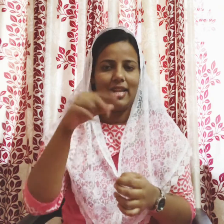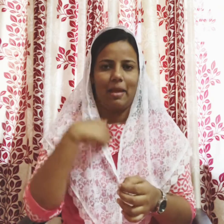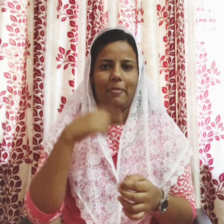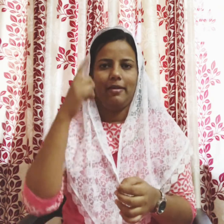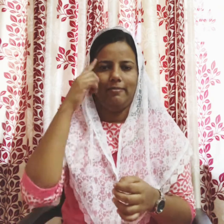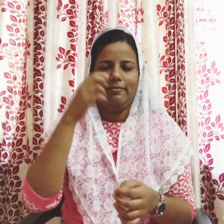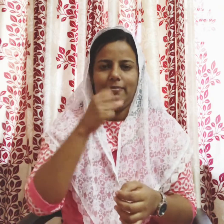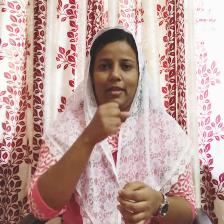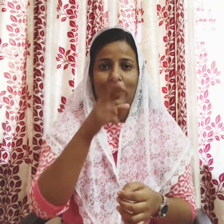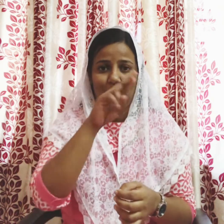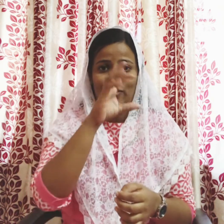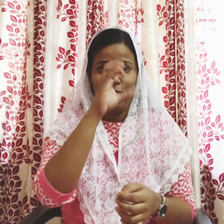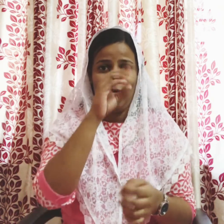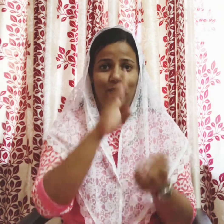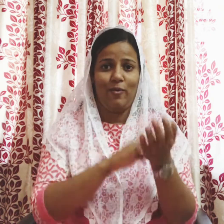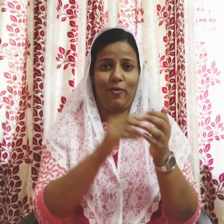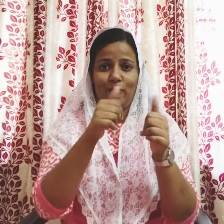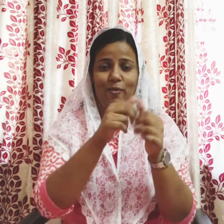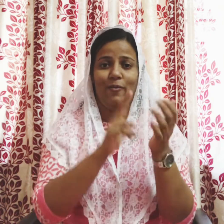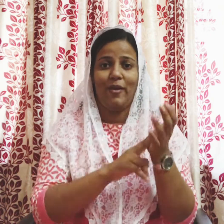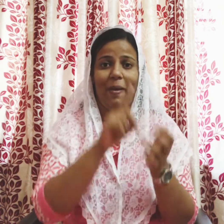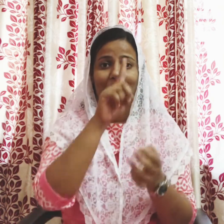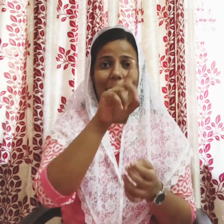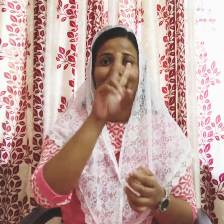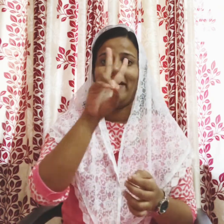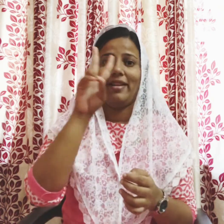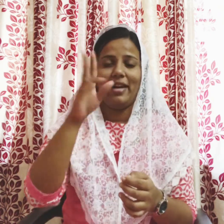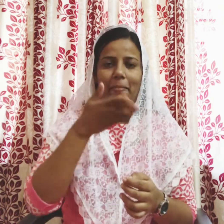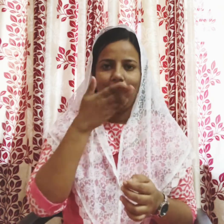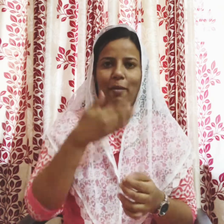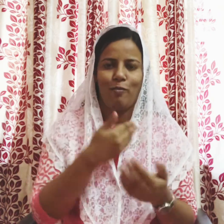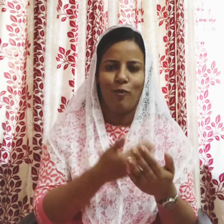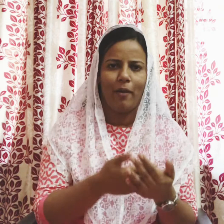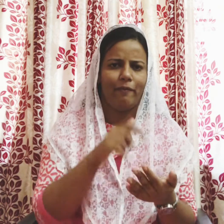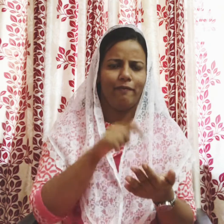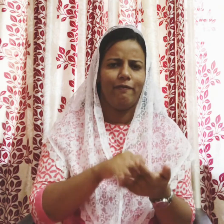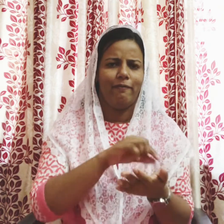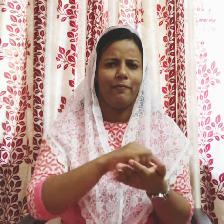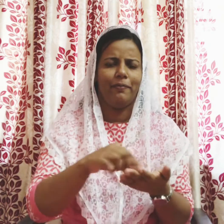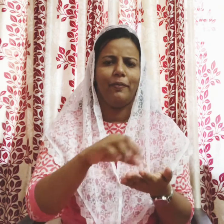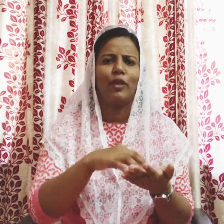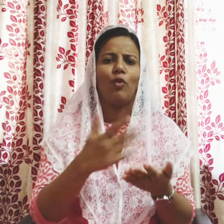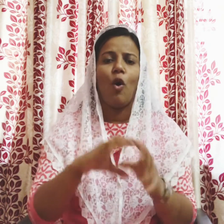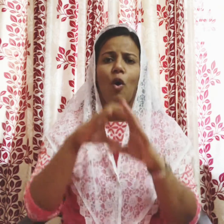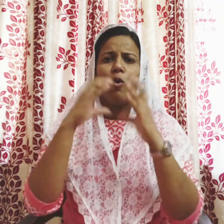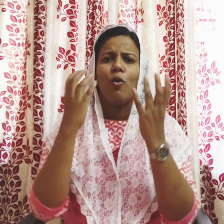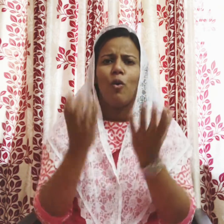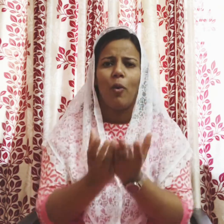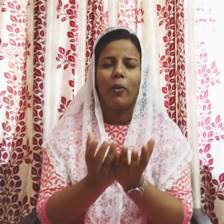ധ്യാനിക്കുവാൻ ആഗ്രഹിക്കുന്നത്. റോമൻസ് ചാപ്റ്റർ 12:2 ഇവിടെ പറയുന്നു, ഈ ലോകത്തിന്